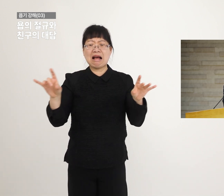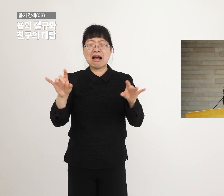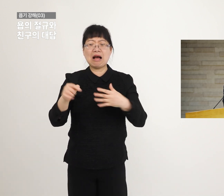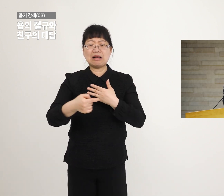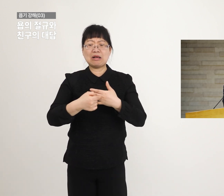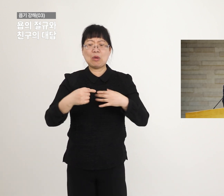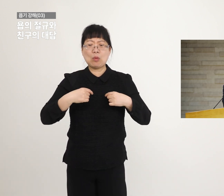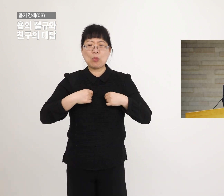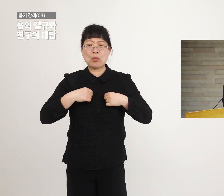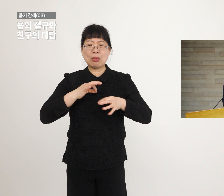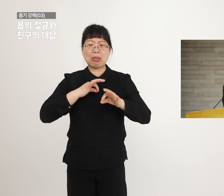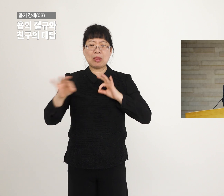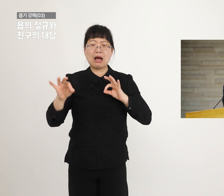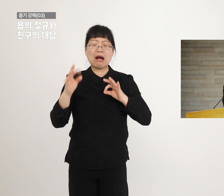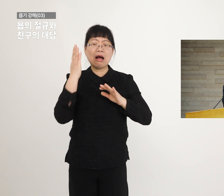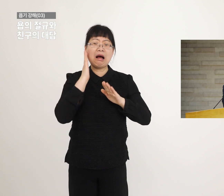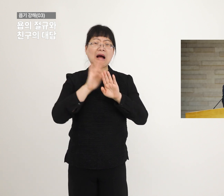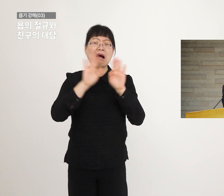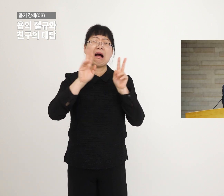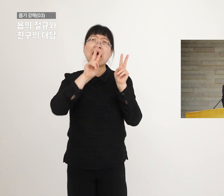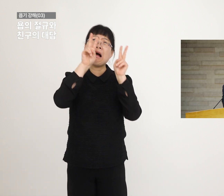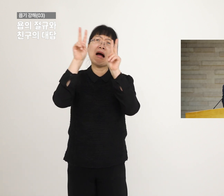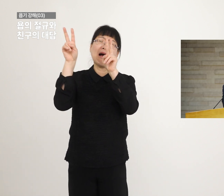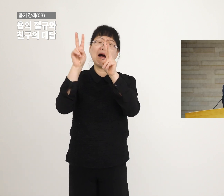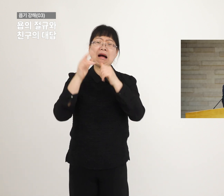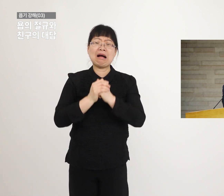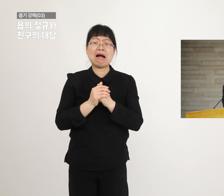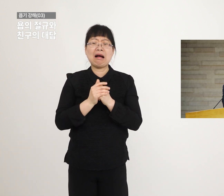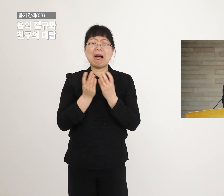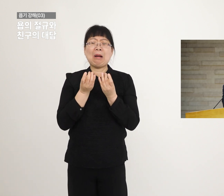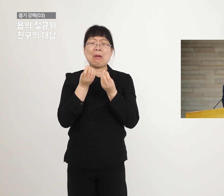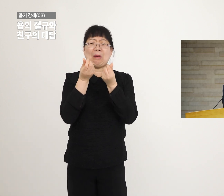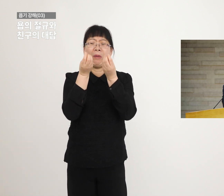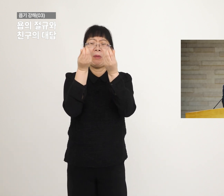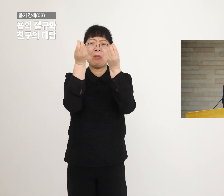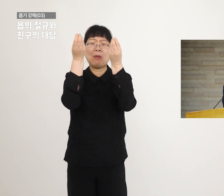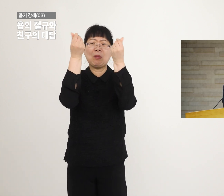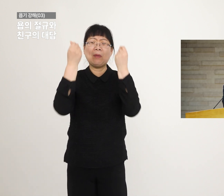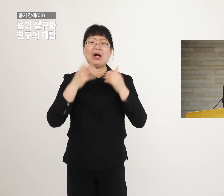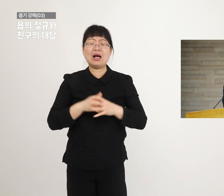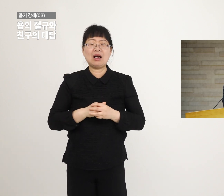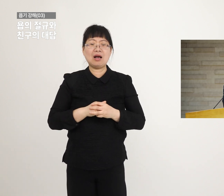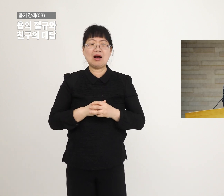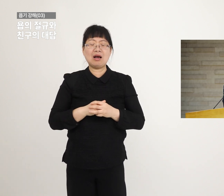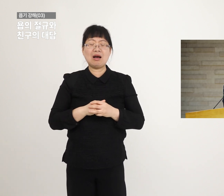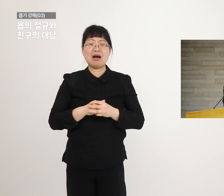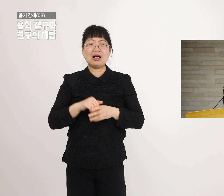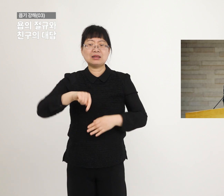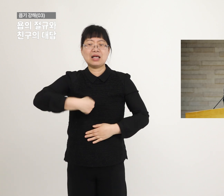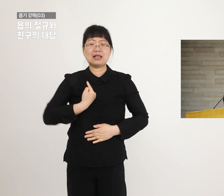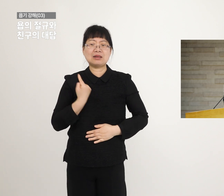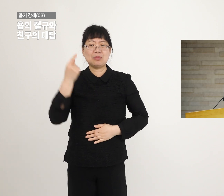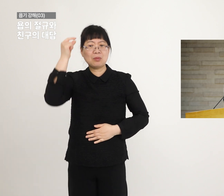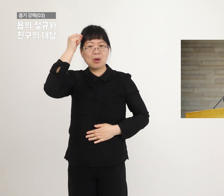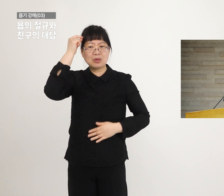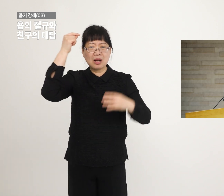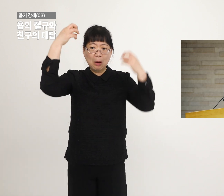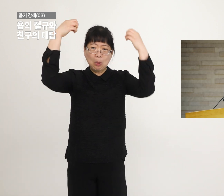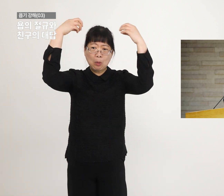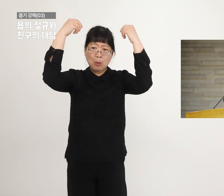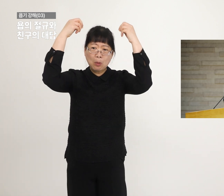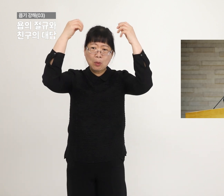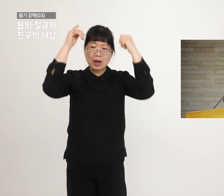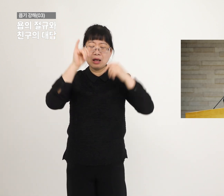겉옷을 찢고 하늘을 향하여 티끌을 날며 자기 머리에 뿌리고 그